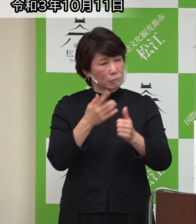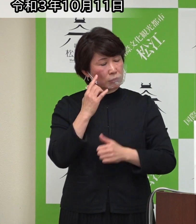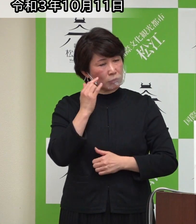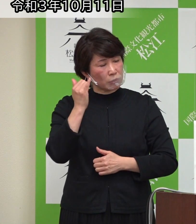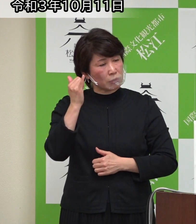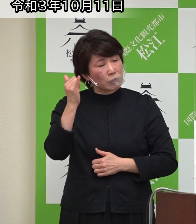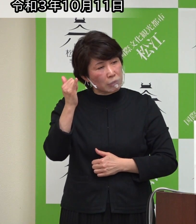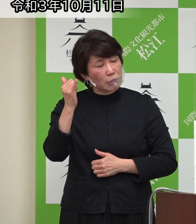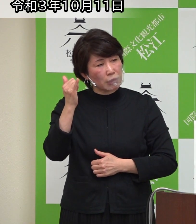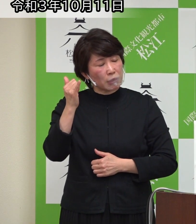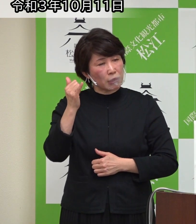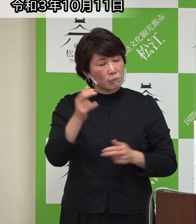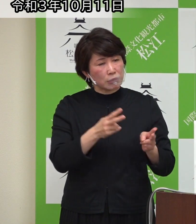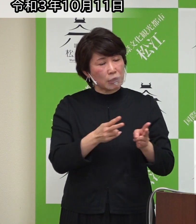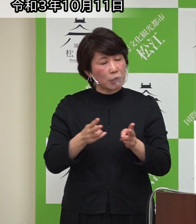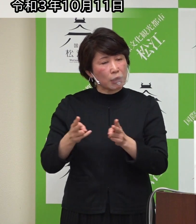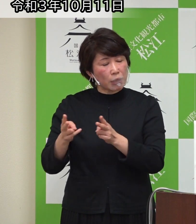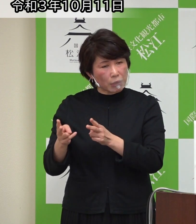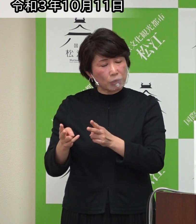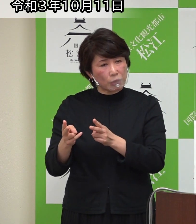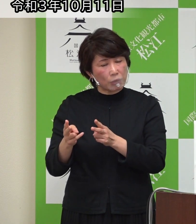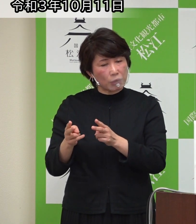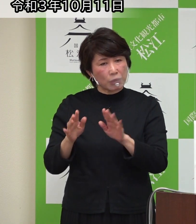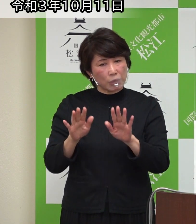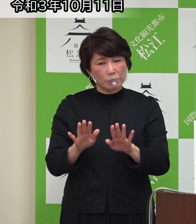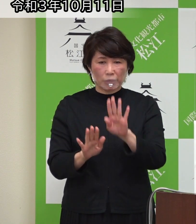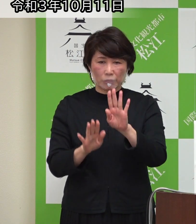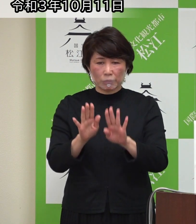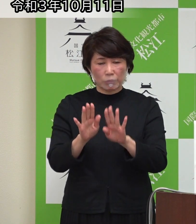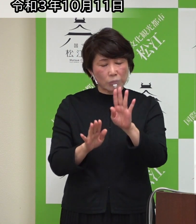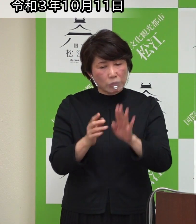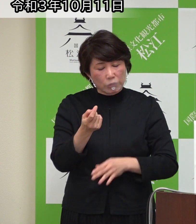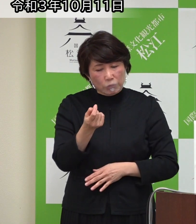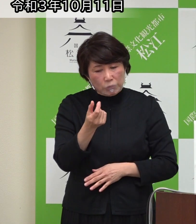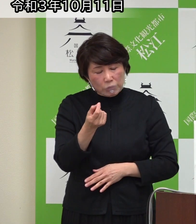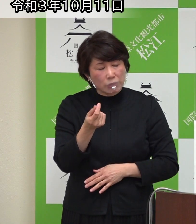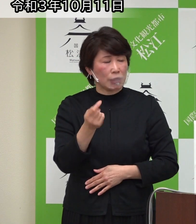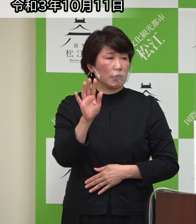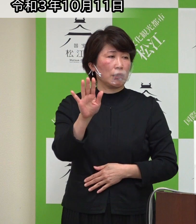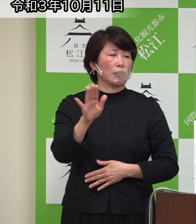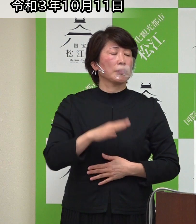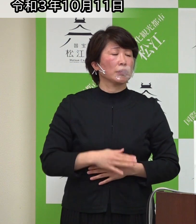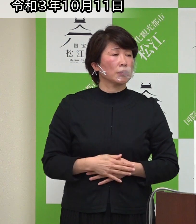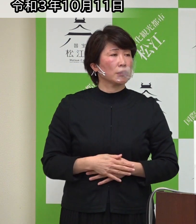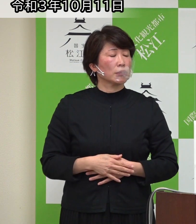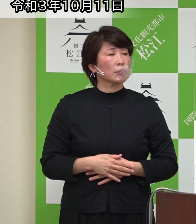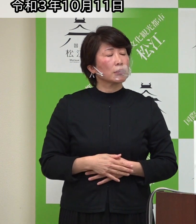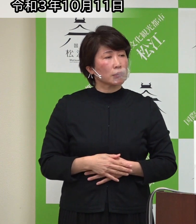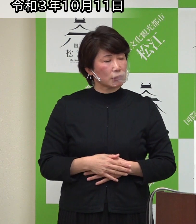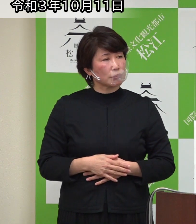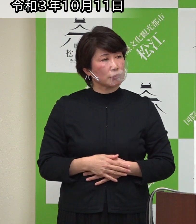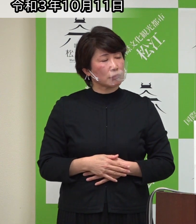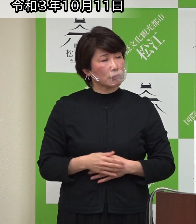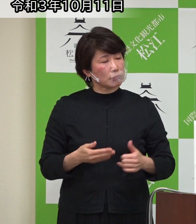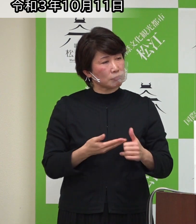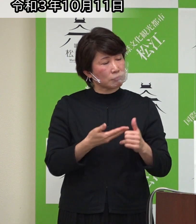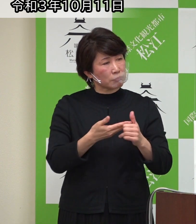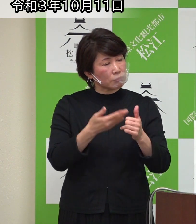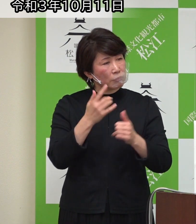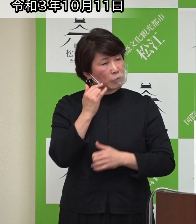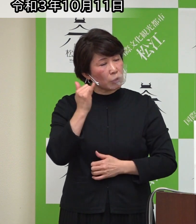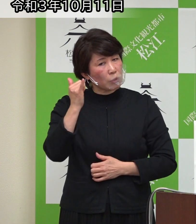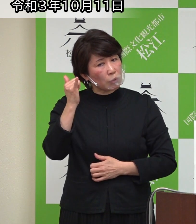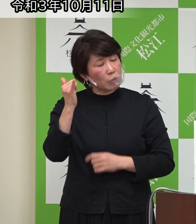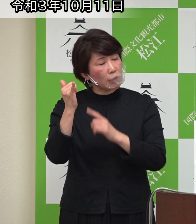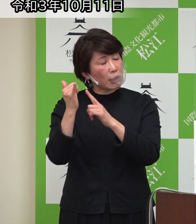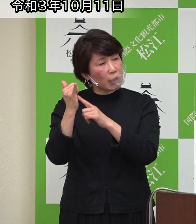今あの規模として多くないのも実は松江市の特徴ではありまして、で今回実はその里親に関心がある方を、まあ、